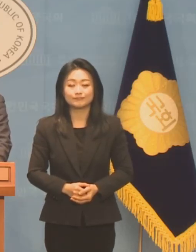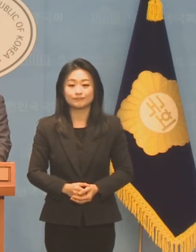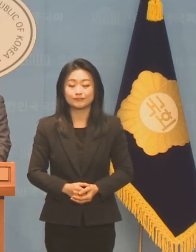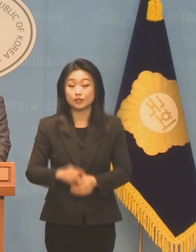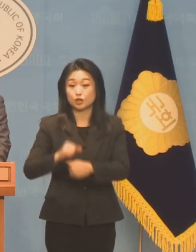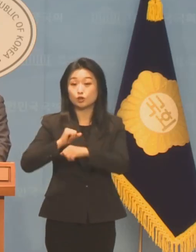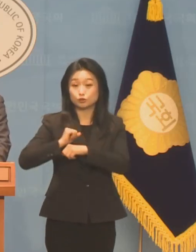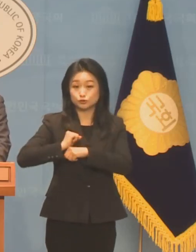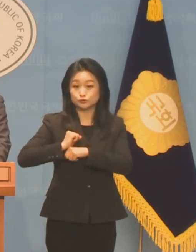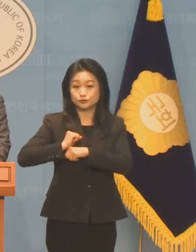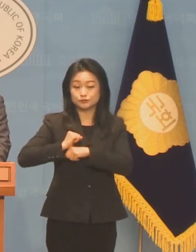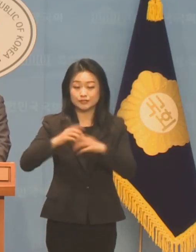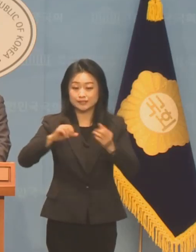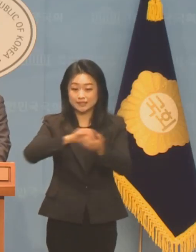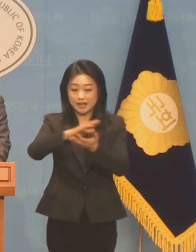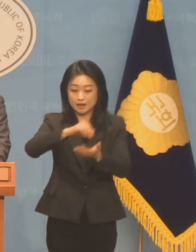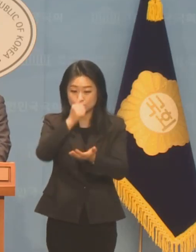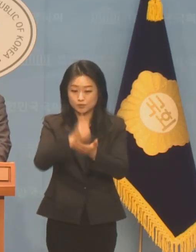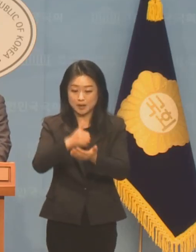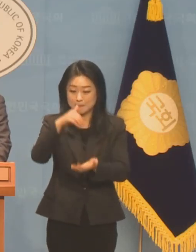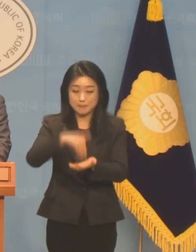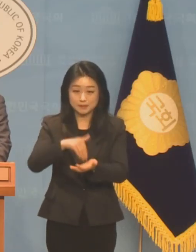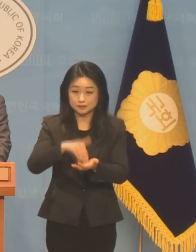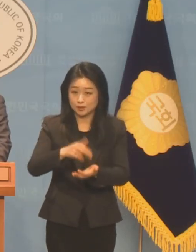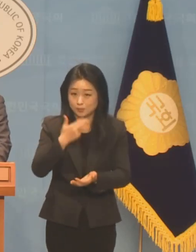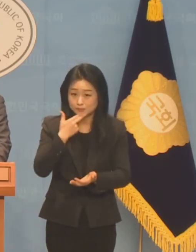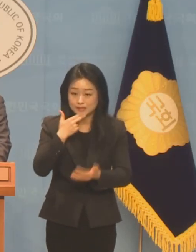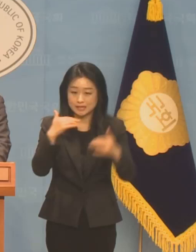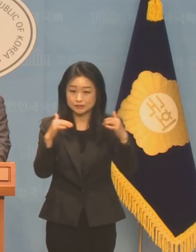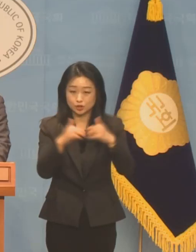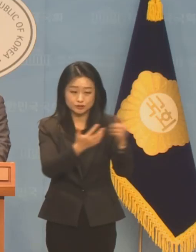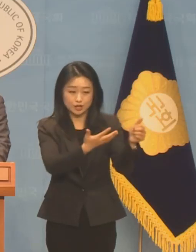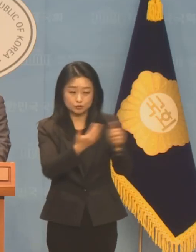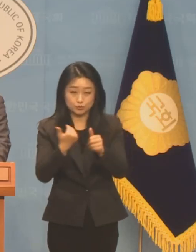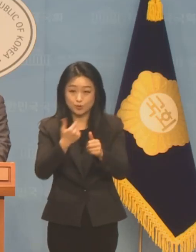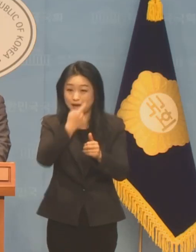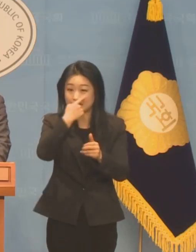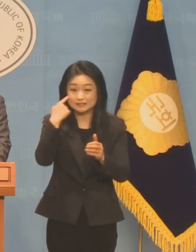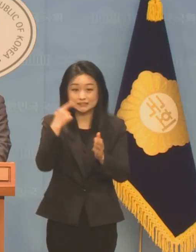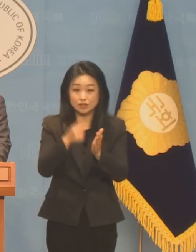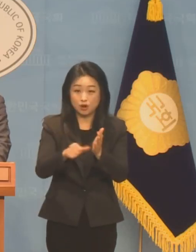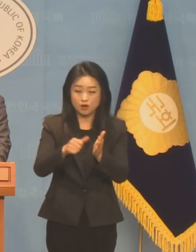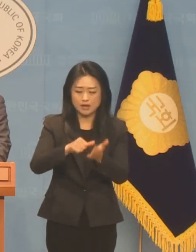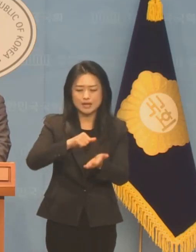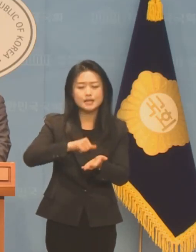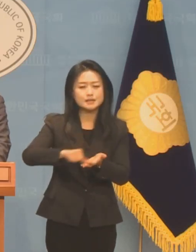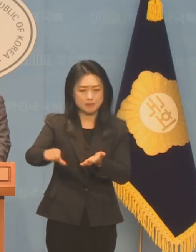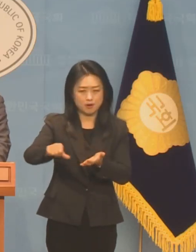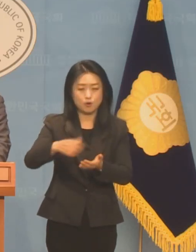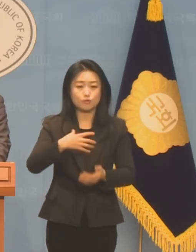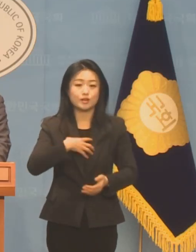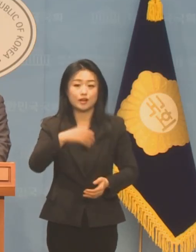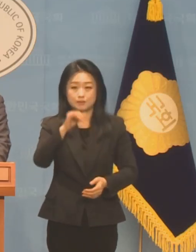군은 내란죄 반성은커녕 전쟁을 유도한 증거마저 인멸하려 했습니까?